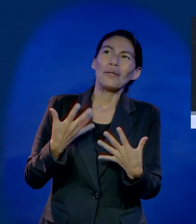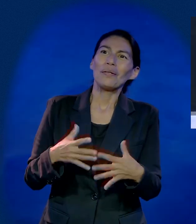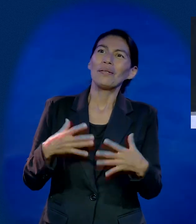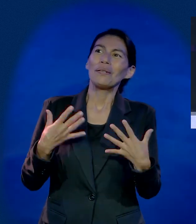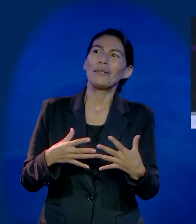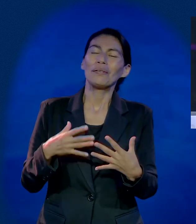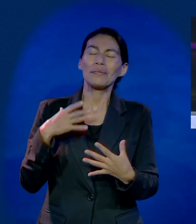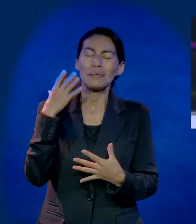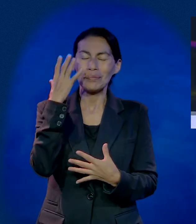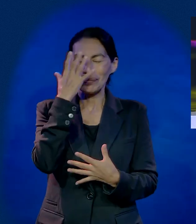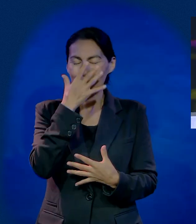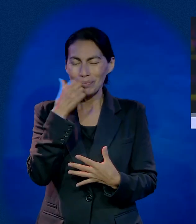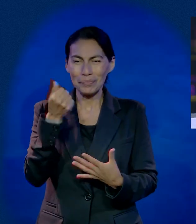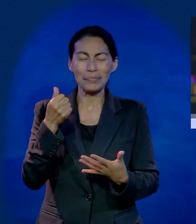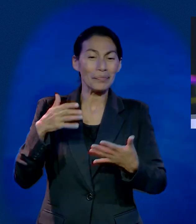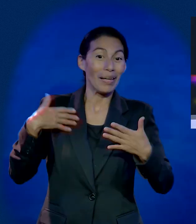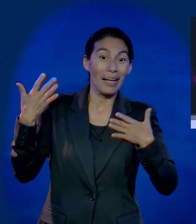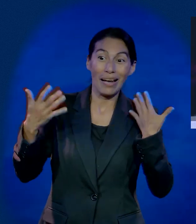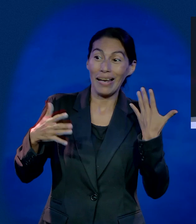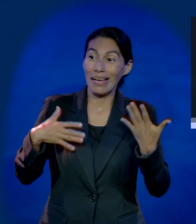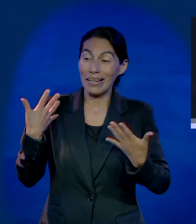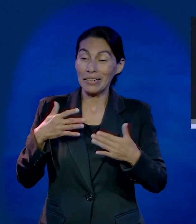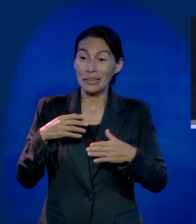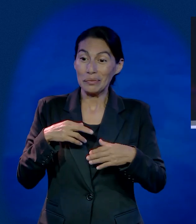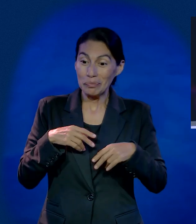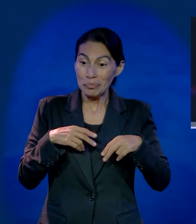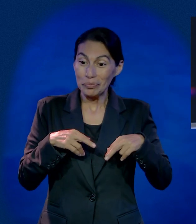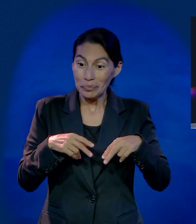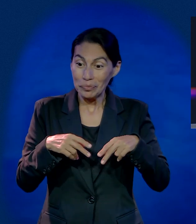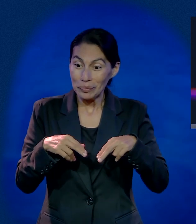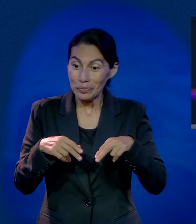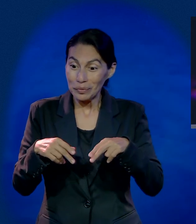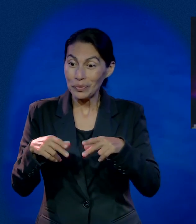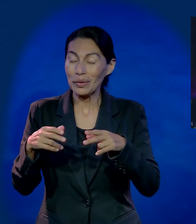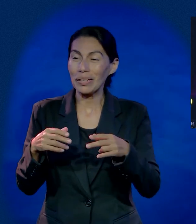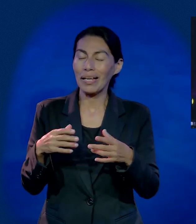Y tú avanzas, oye, esto está poniéndose cada vez mejor.